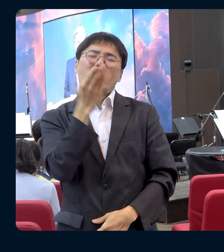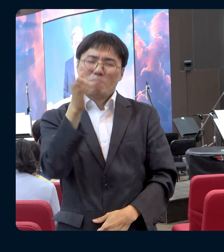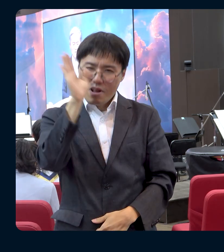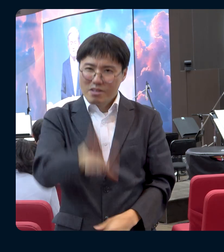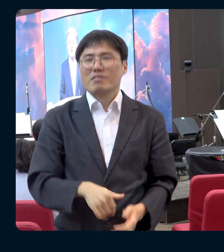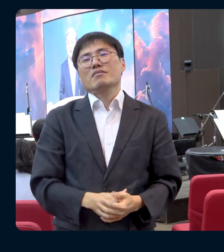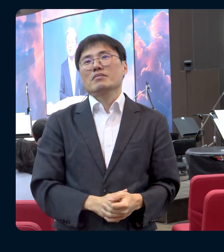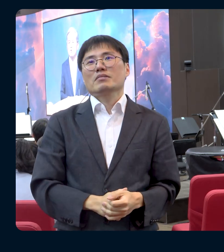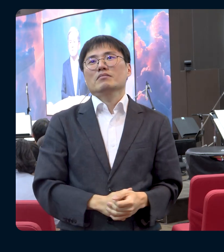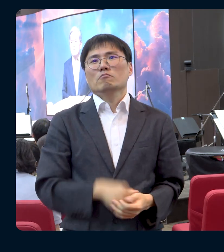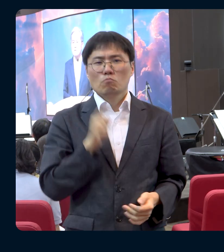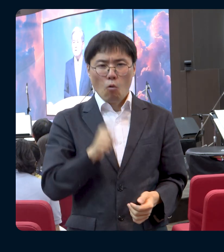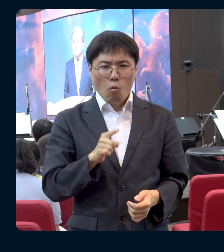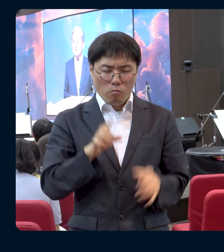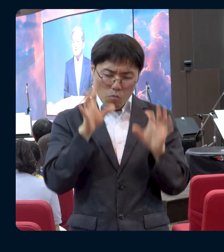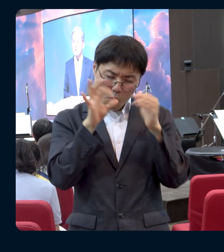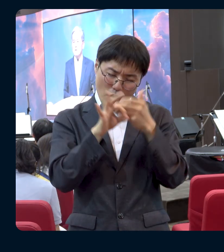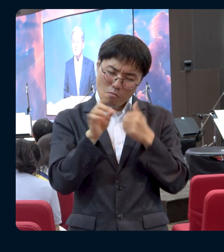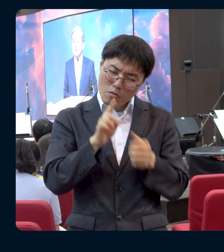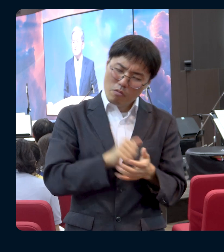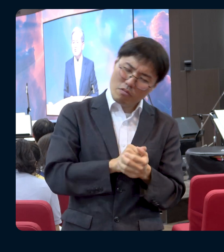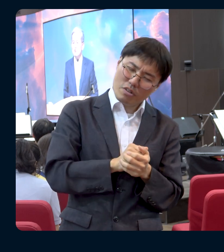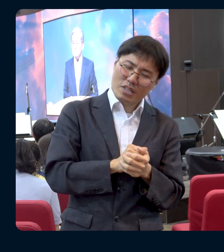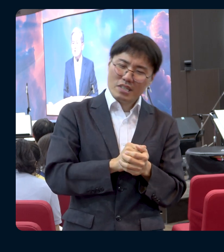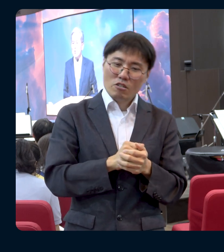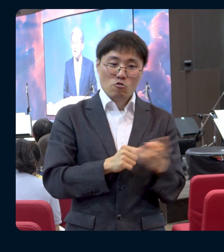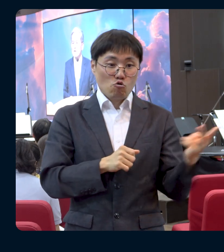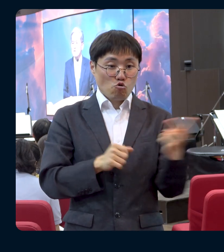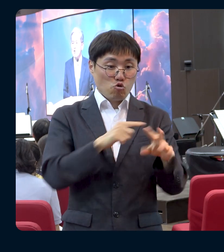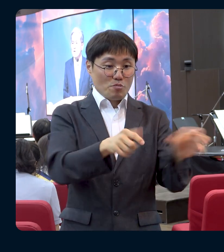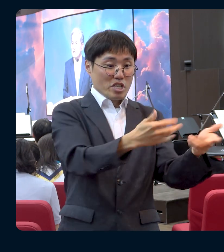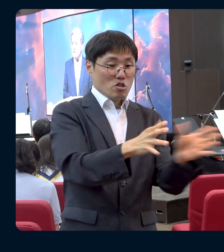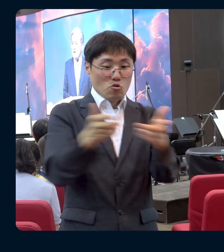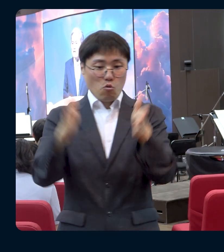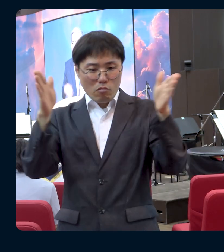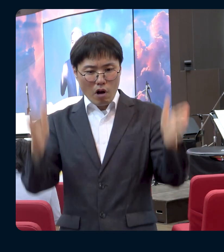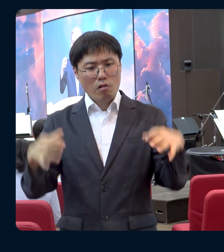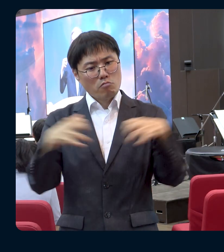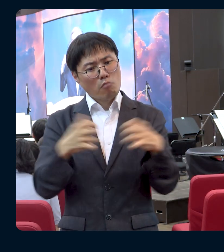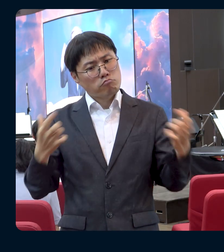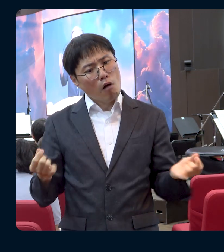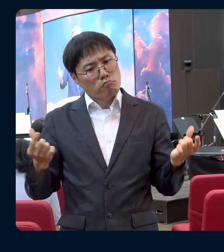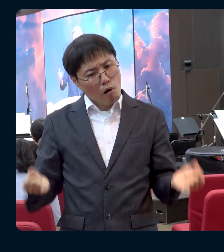하지만 이거는요, 어떻게 보면 그냥 두 민족 간의 싸움이